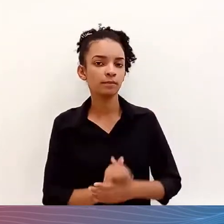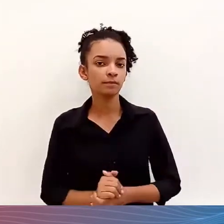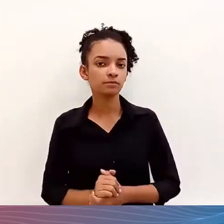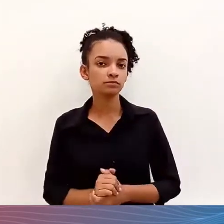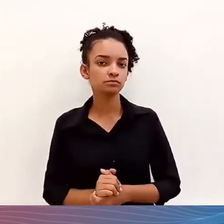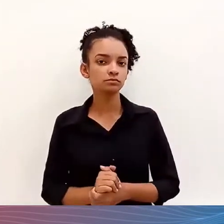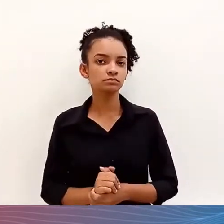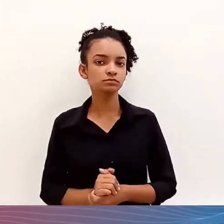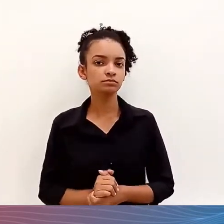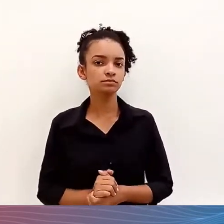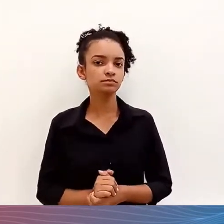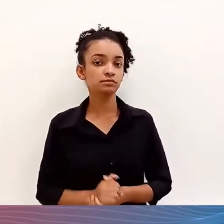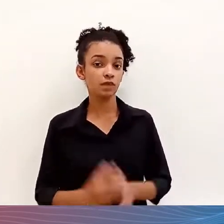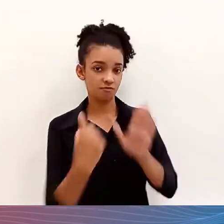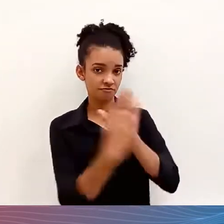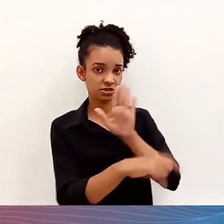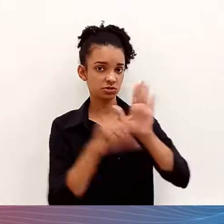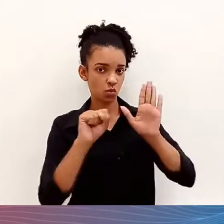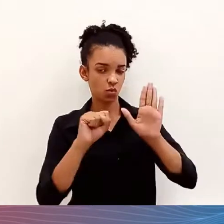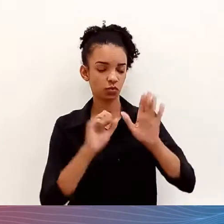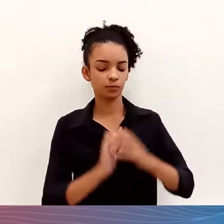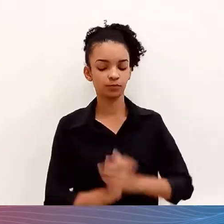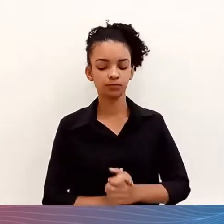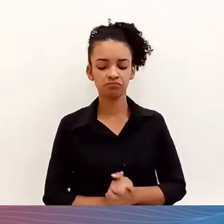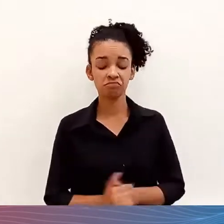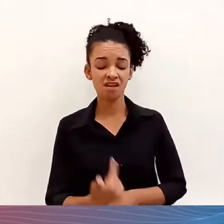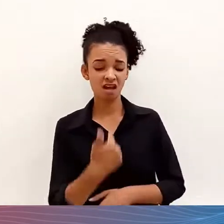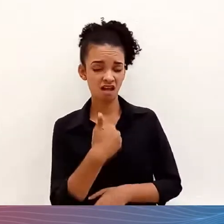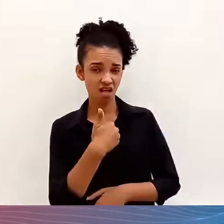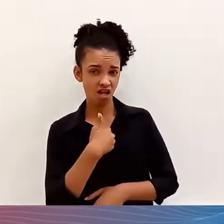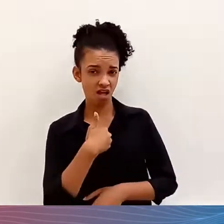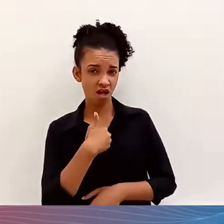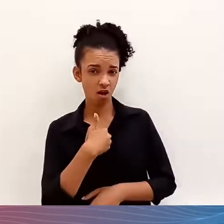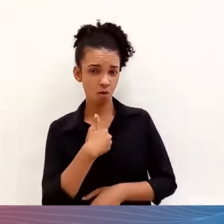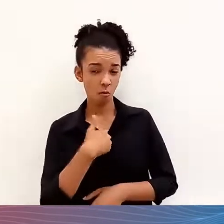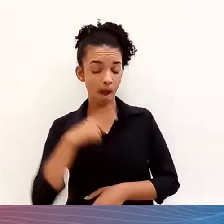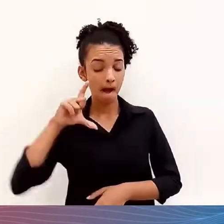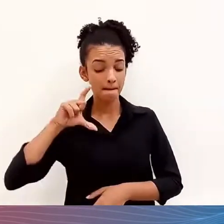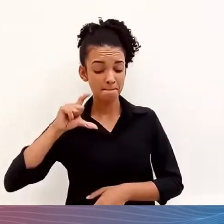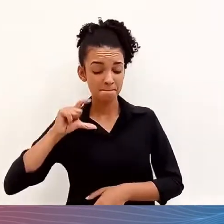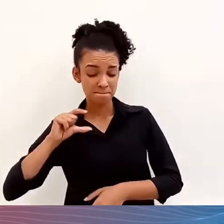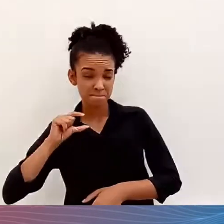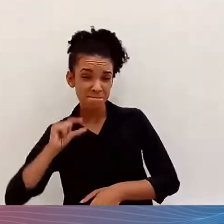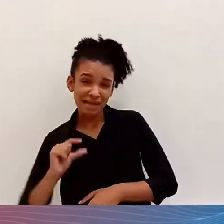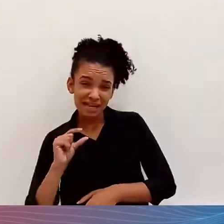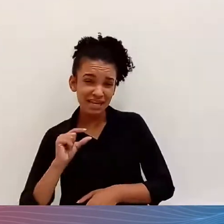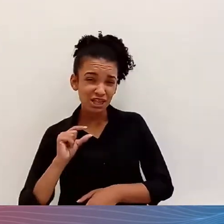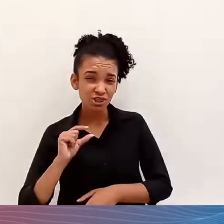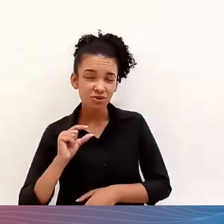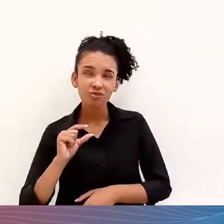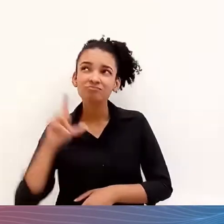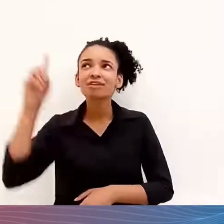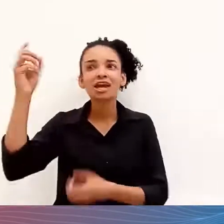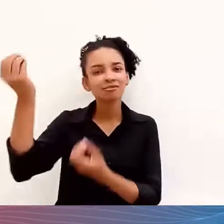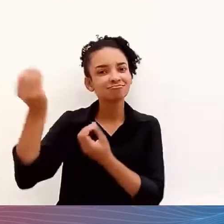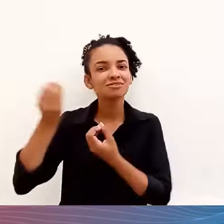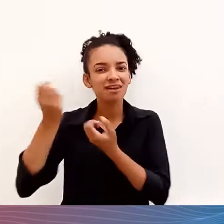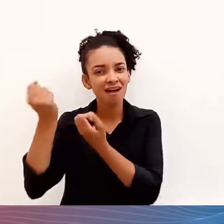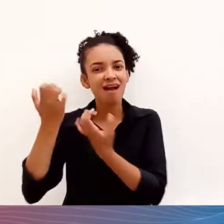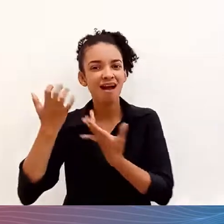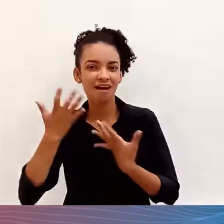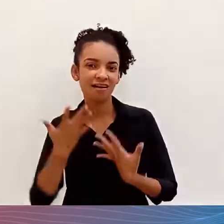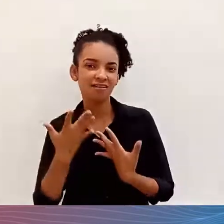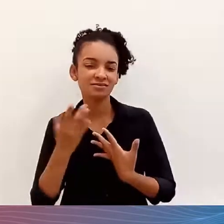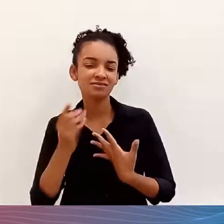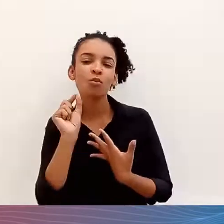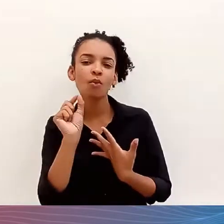versículo 8. A mim, o menor de todos os santos, me foi dada esta graça de pregar